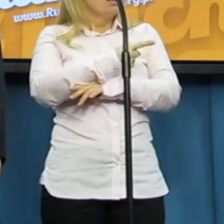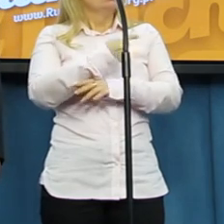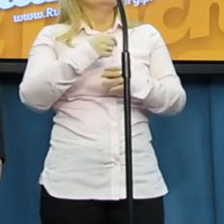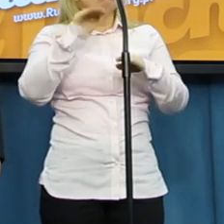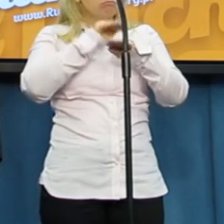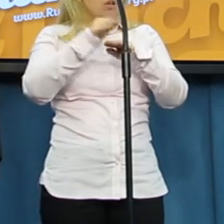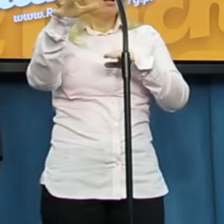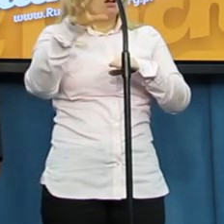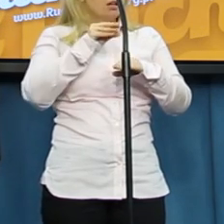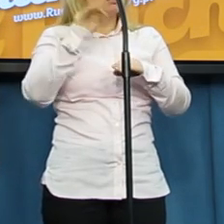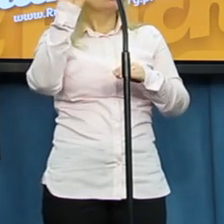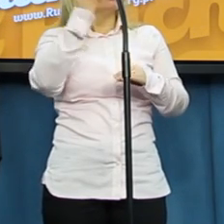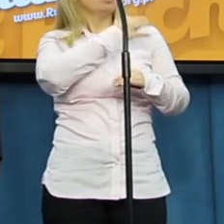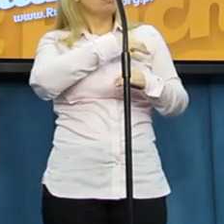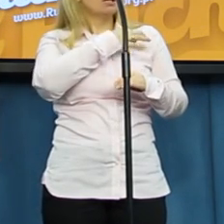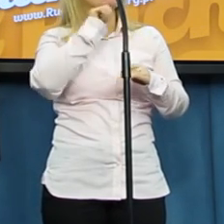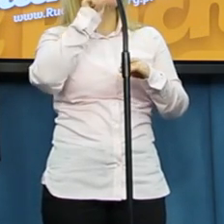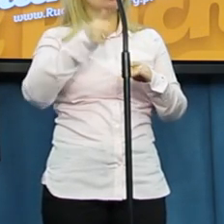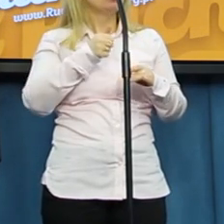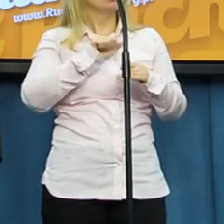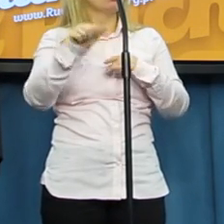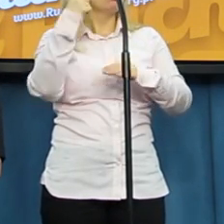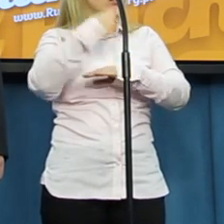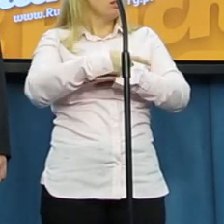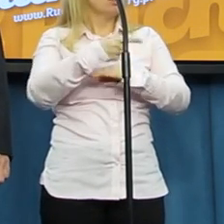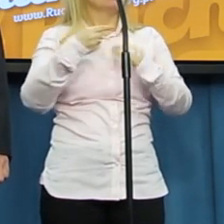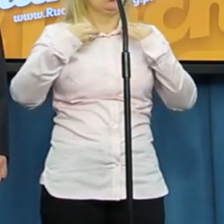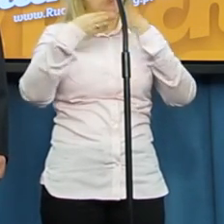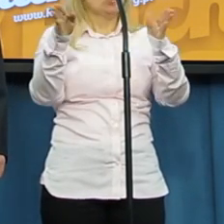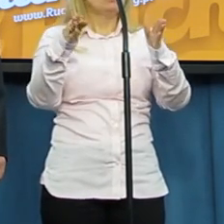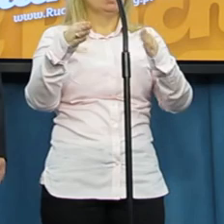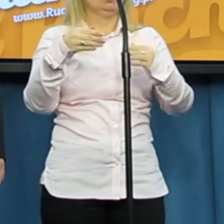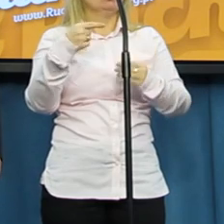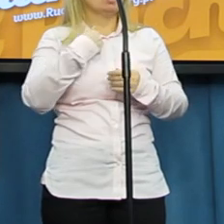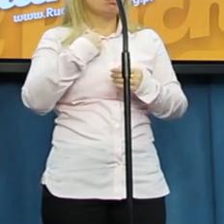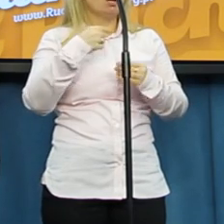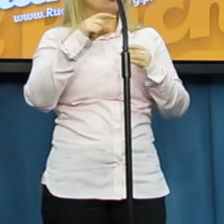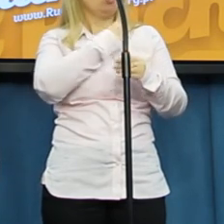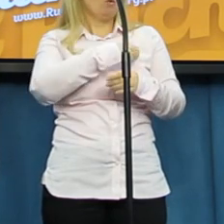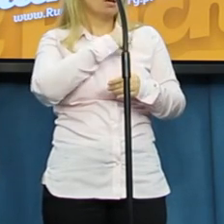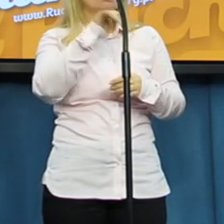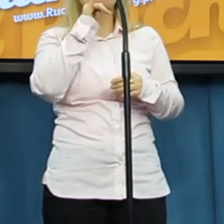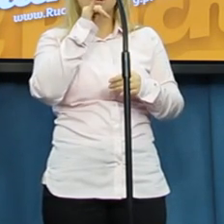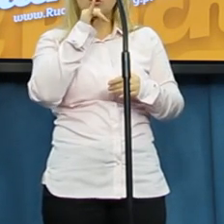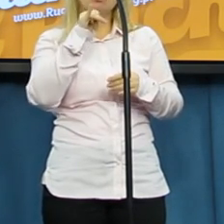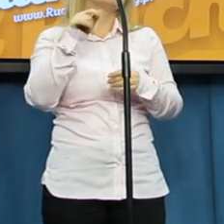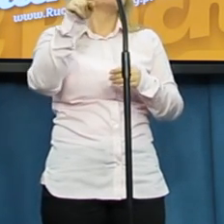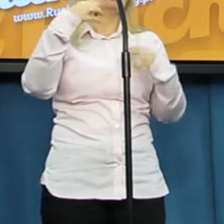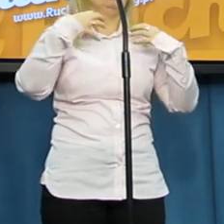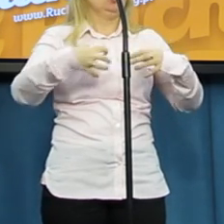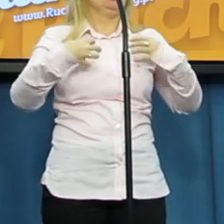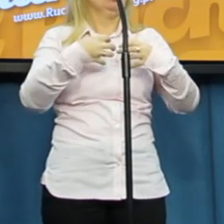Partię Socjalistyczną w Parlamencie Europejskim, no jest decyzją otwierającą nas na dyskusję z tym środowiskiem. Z tego się może urodzić oczywiście